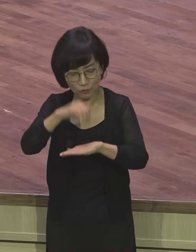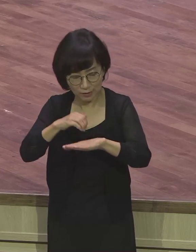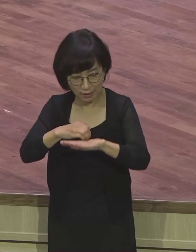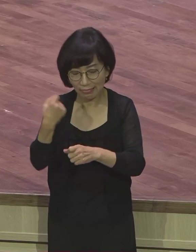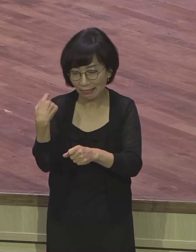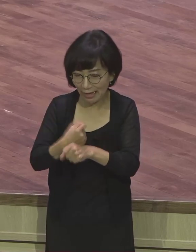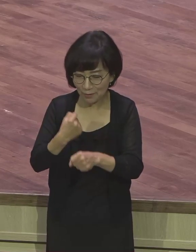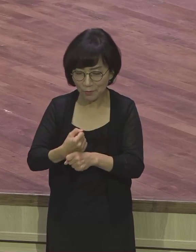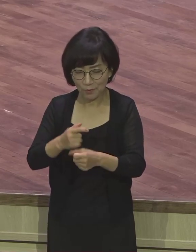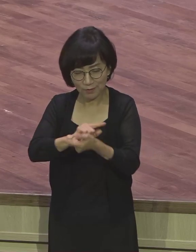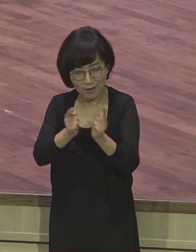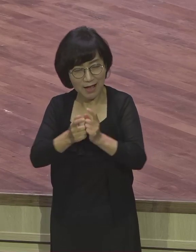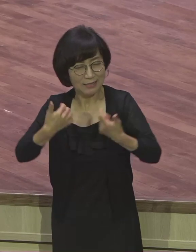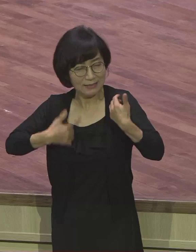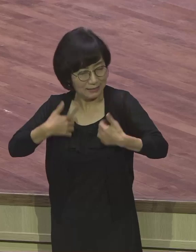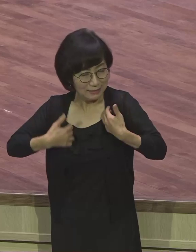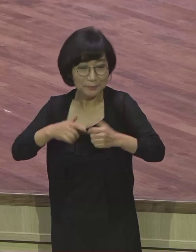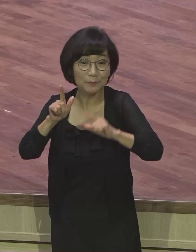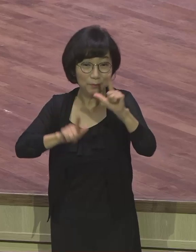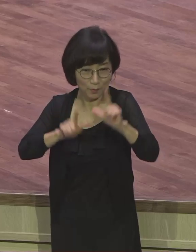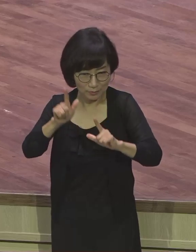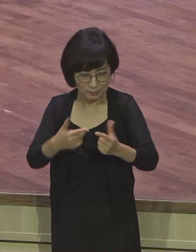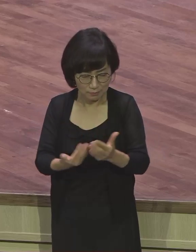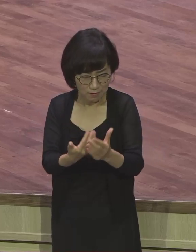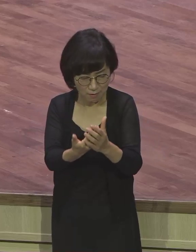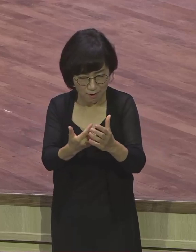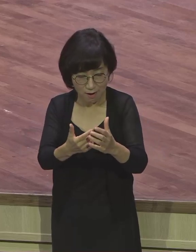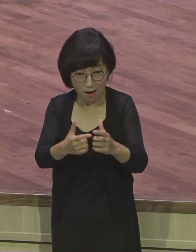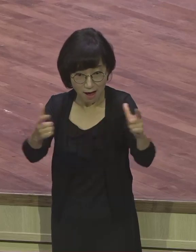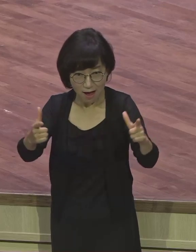아멘. 그렇게 쫙 영적으로 나가야 돼.